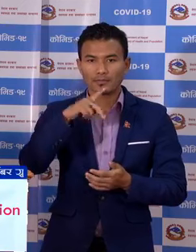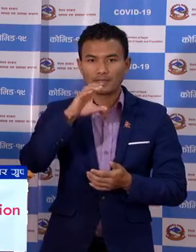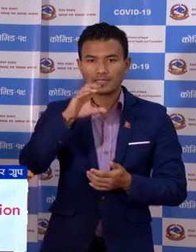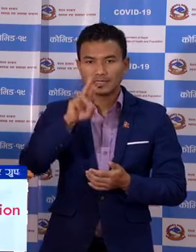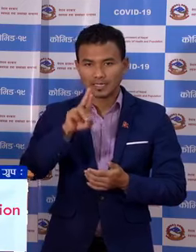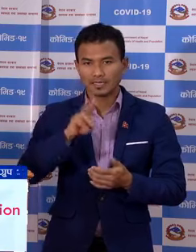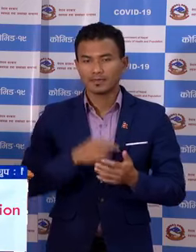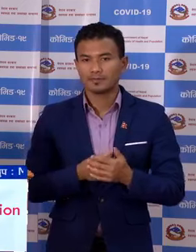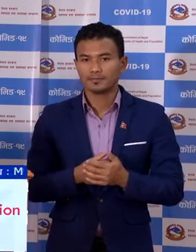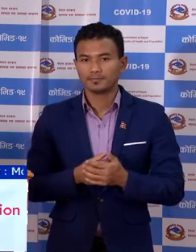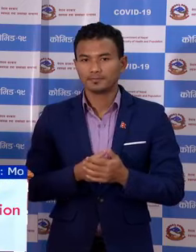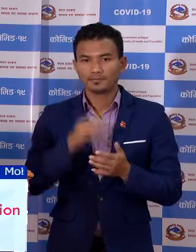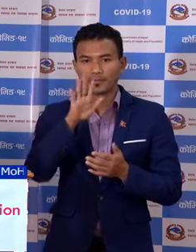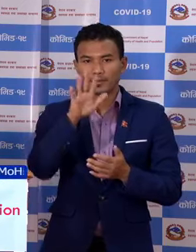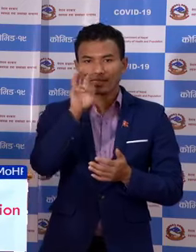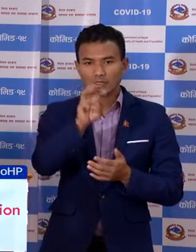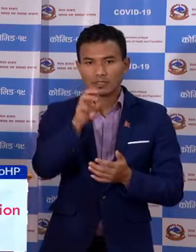पीसीआर